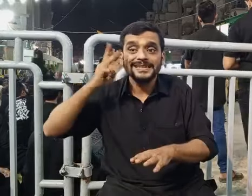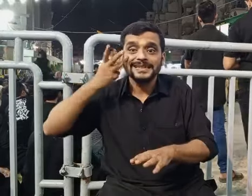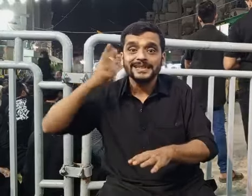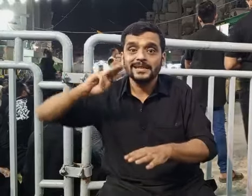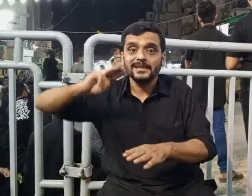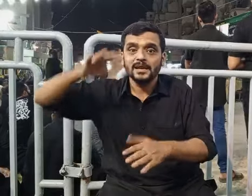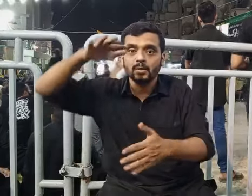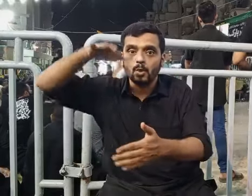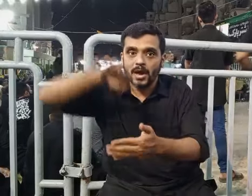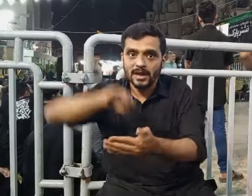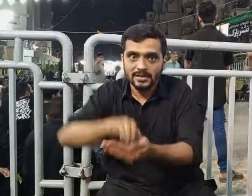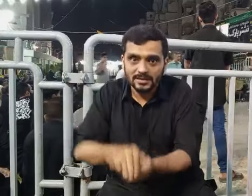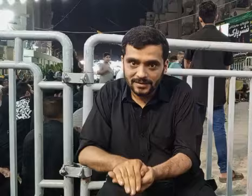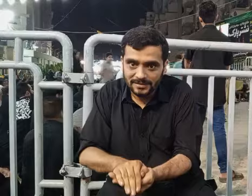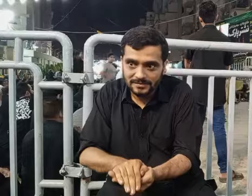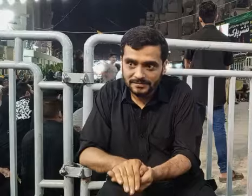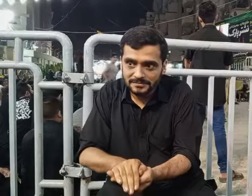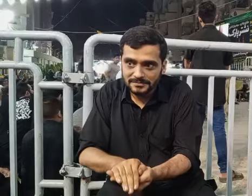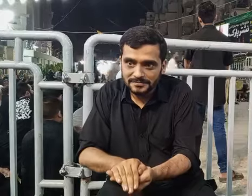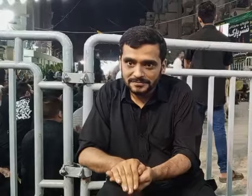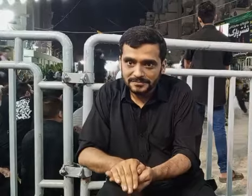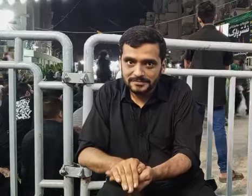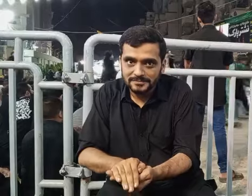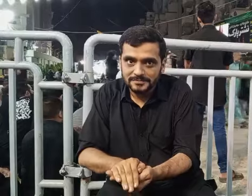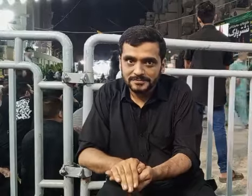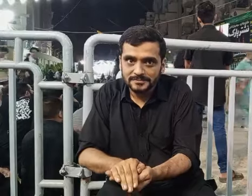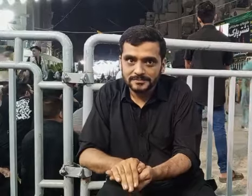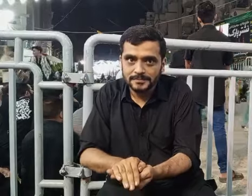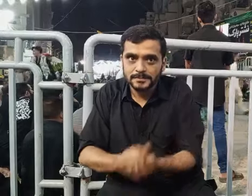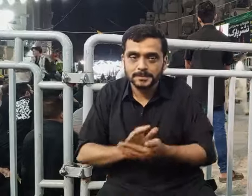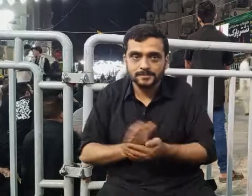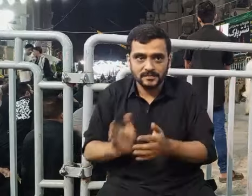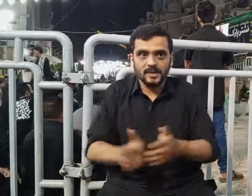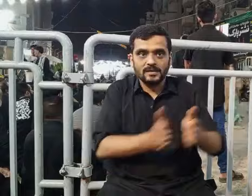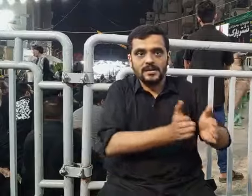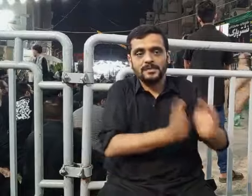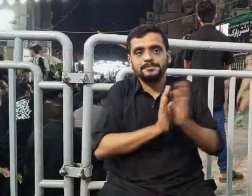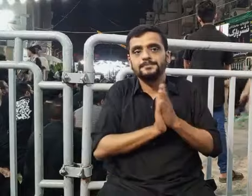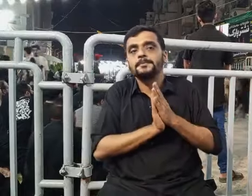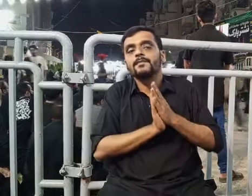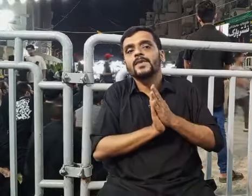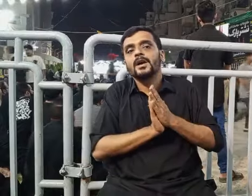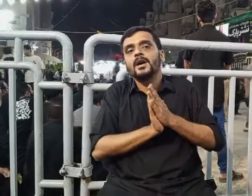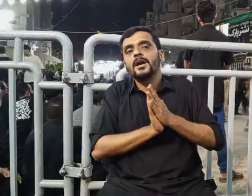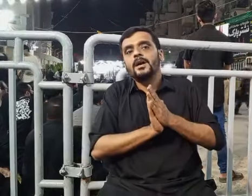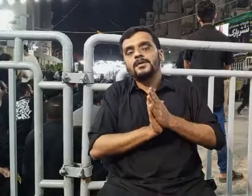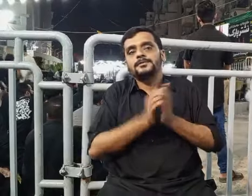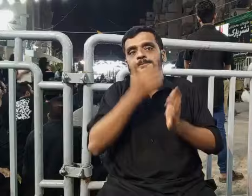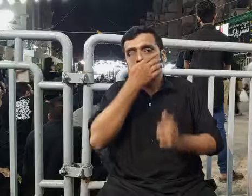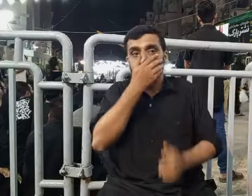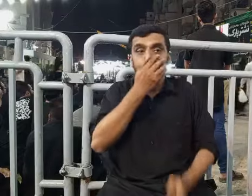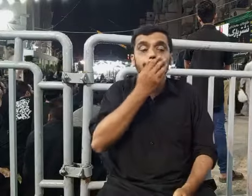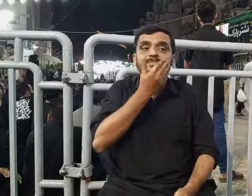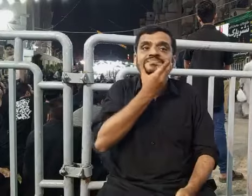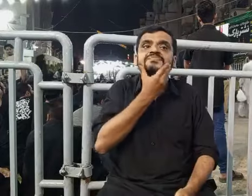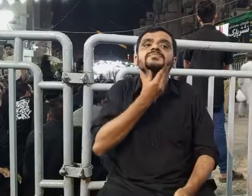تب اتم من بنی ضروری سے خطاب کرنے والی کے زبان مطار سے نکلا، تو نے یہ کیا پوچھ لیا کہ انت